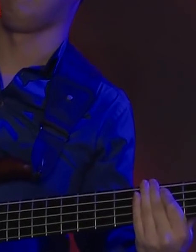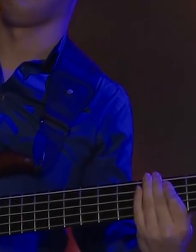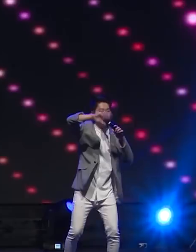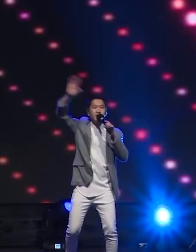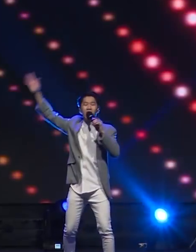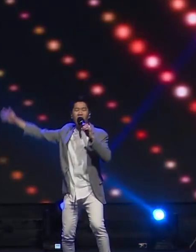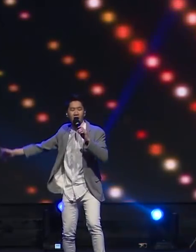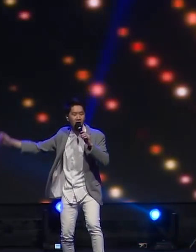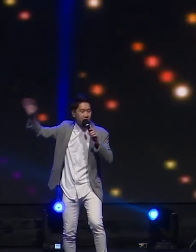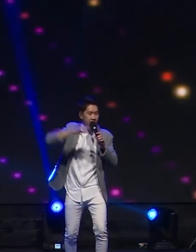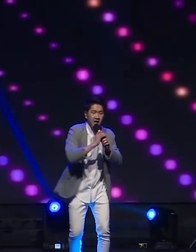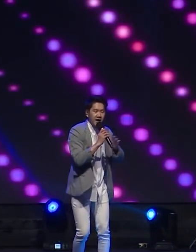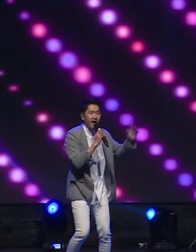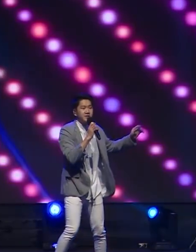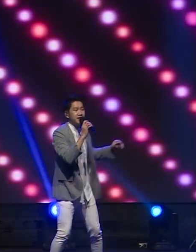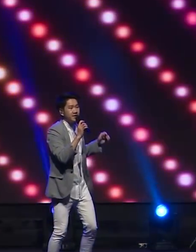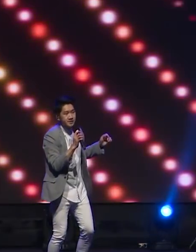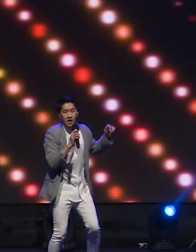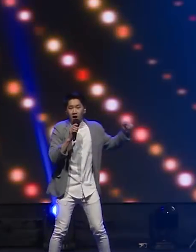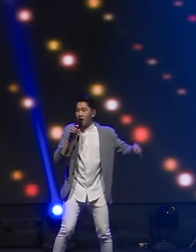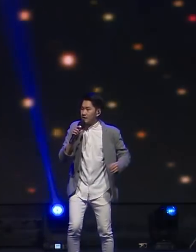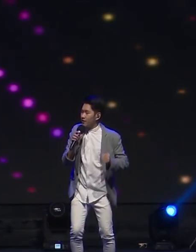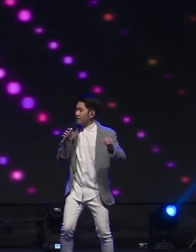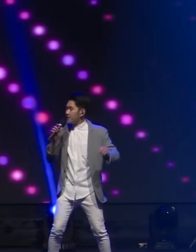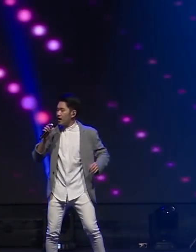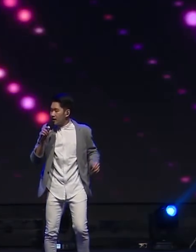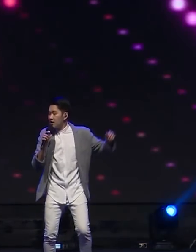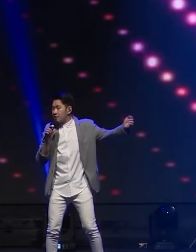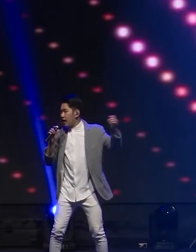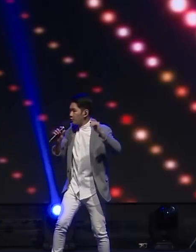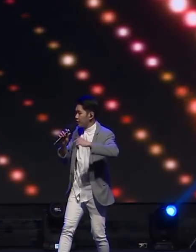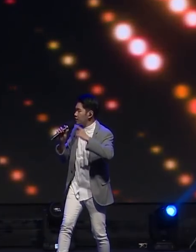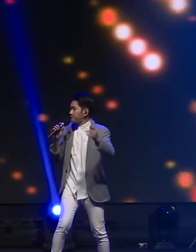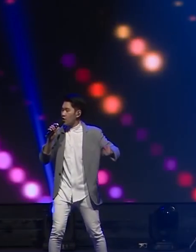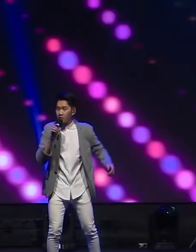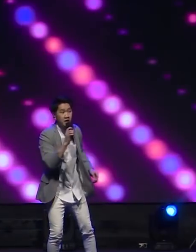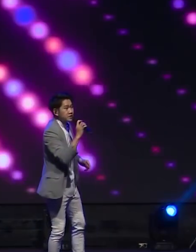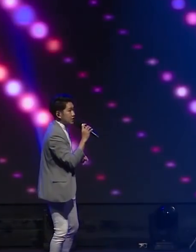In this kind of man, in this kind of man.